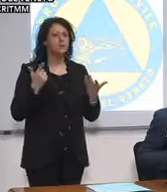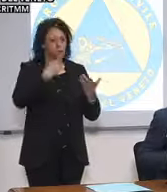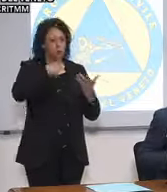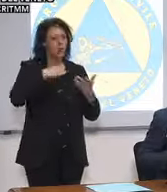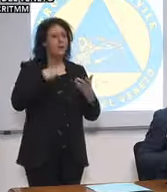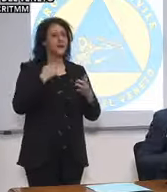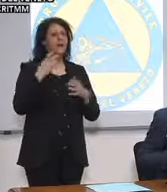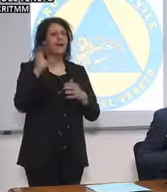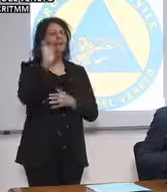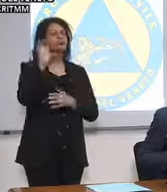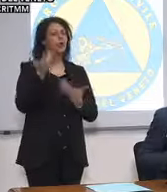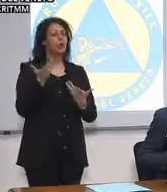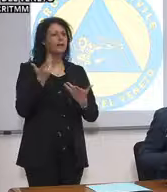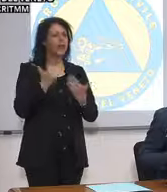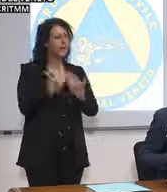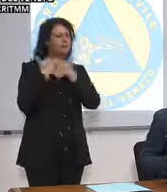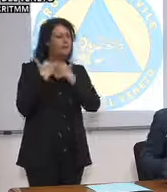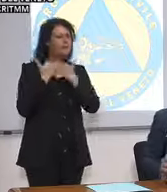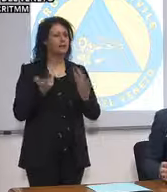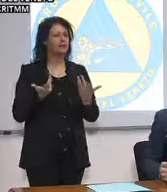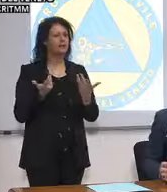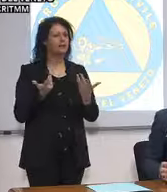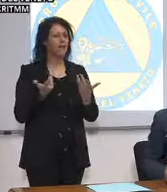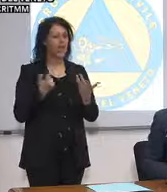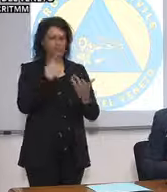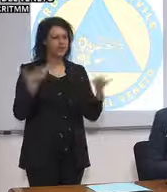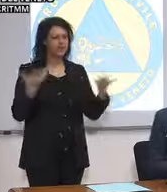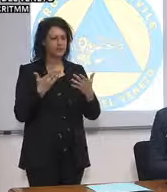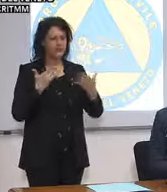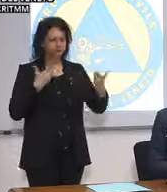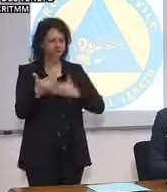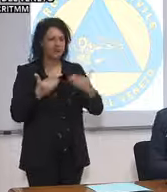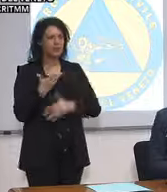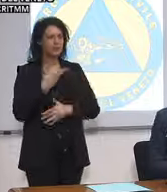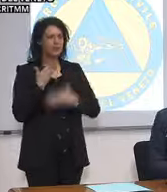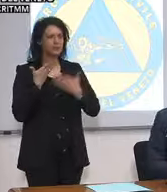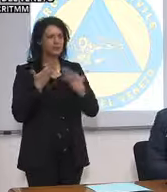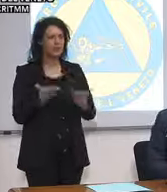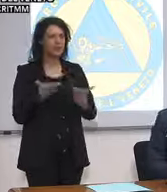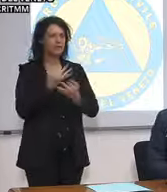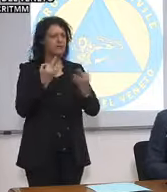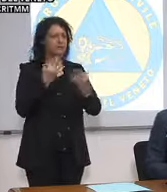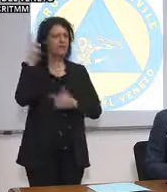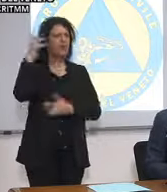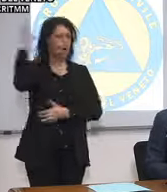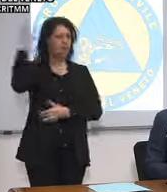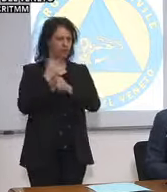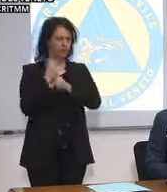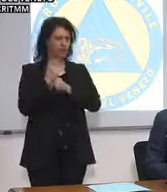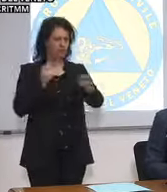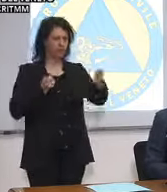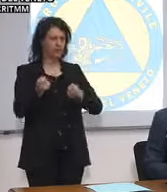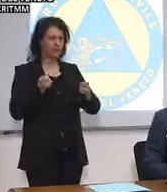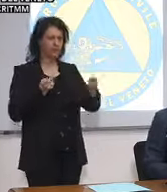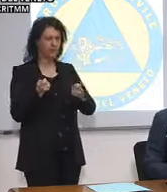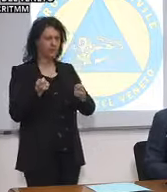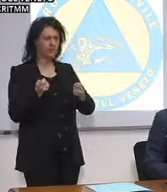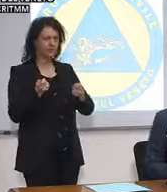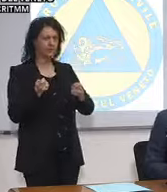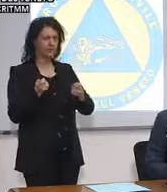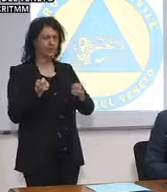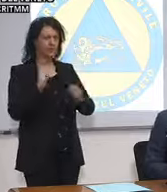di responsabilità, assieme ai colleghi di Regione, c'è un'emergenza, il governo si faccia regista in tutta questa partita. E poi qualcuno